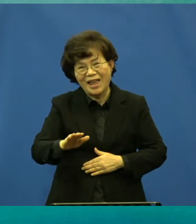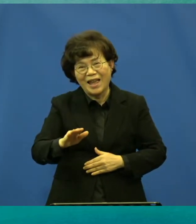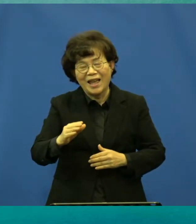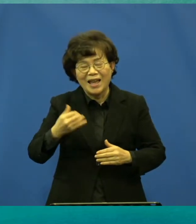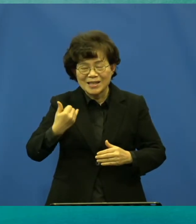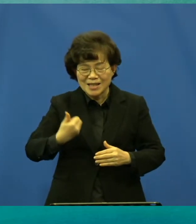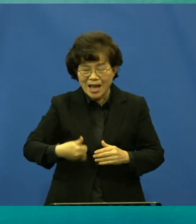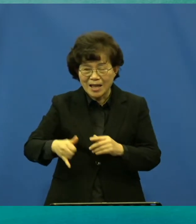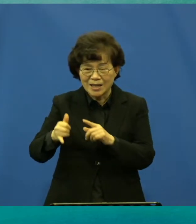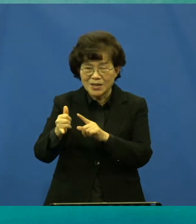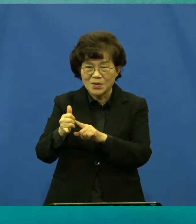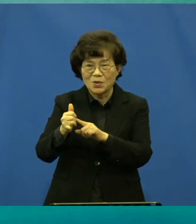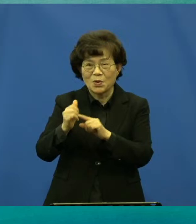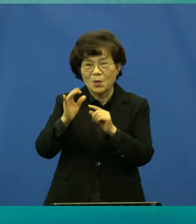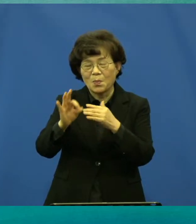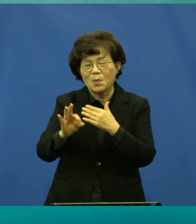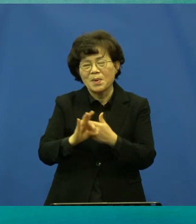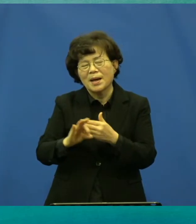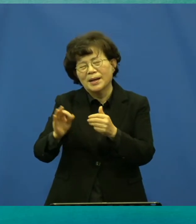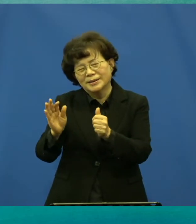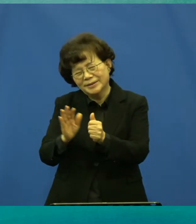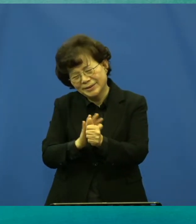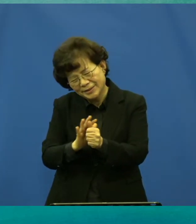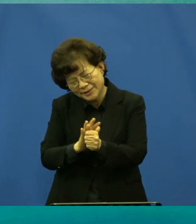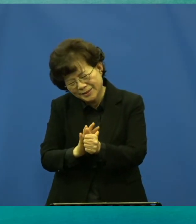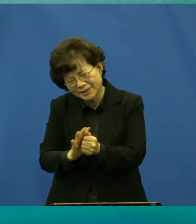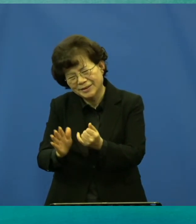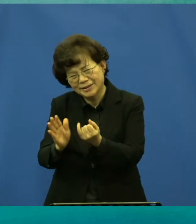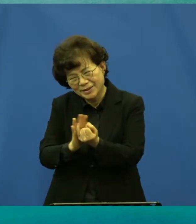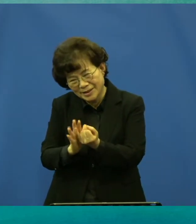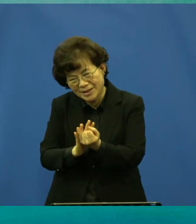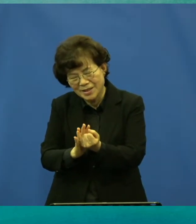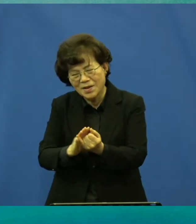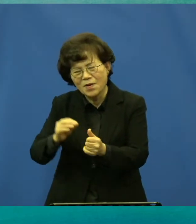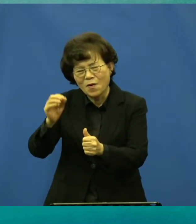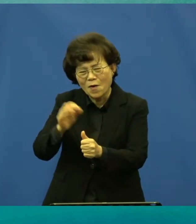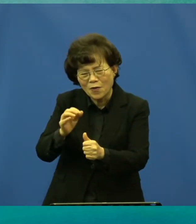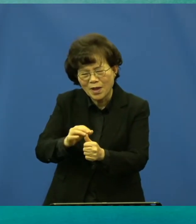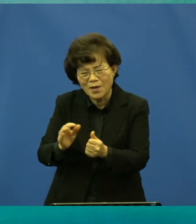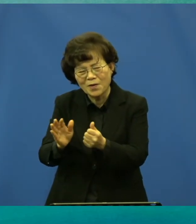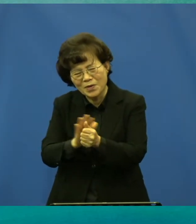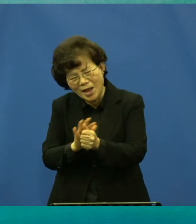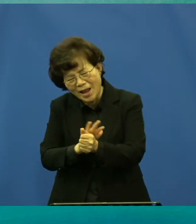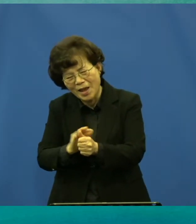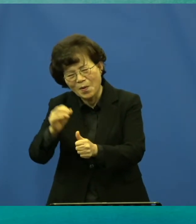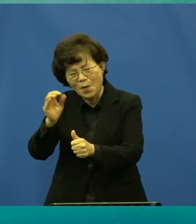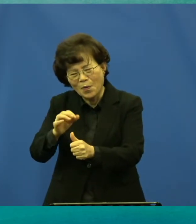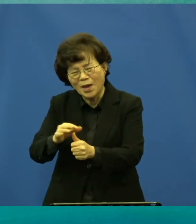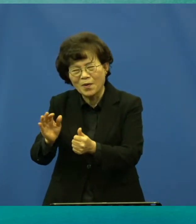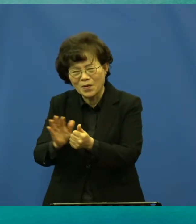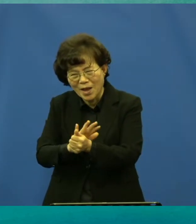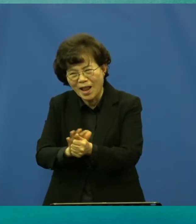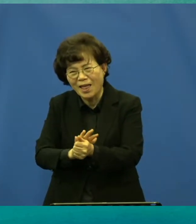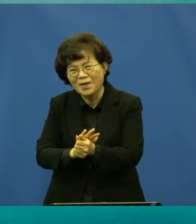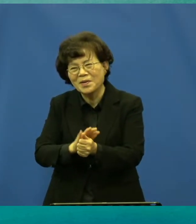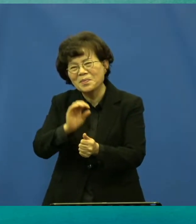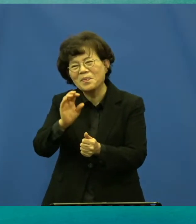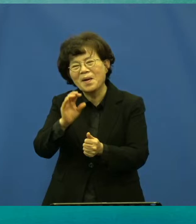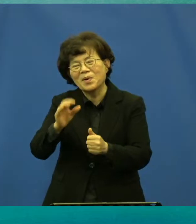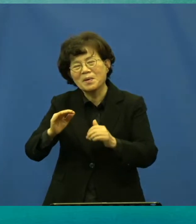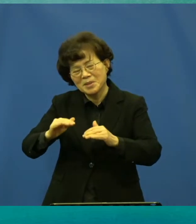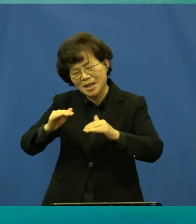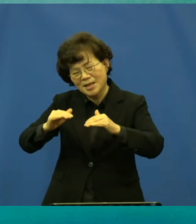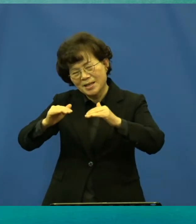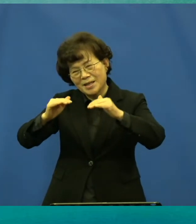아이들도 보면 얼마나 달래고 혼을 내고 달래고 혼을 내고 달래고 혼을 내고. 여기